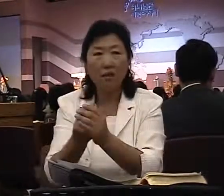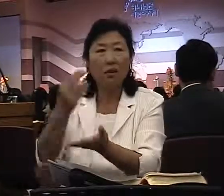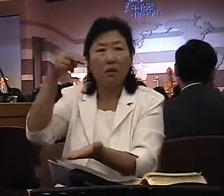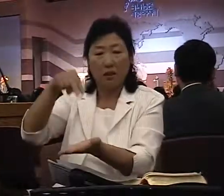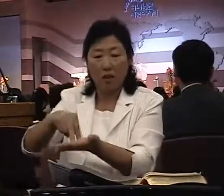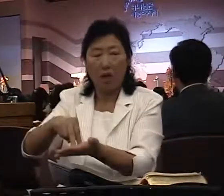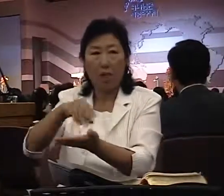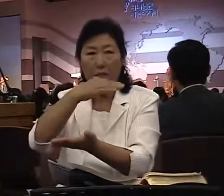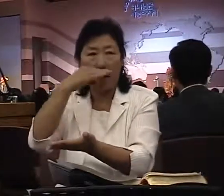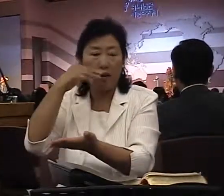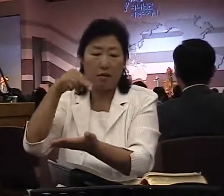영적으로 하나님의 말씀에